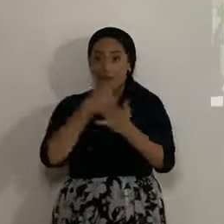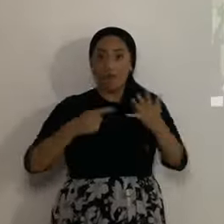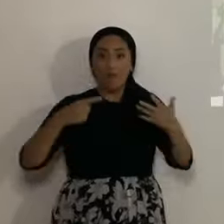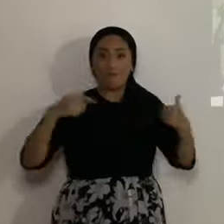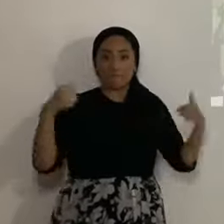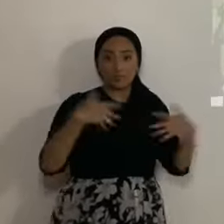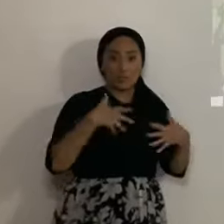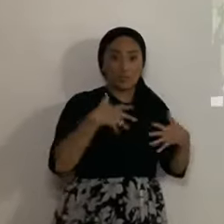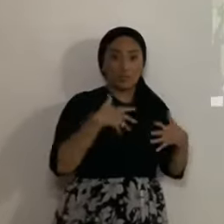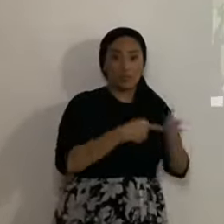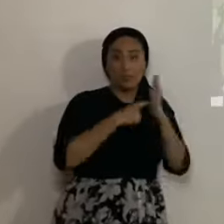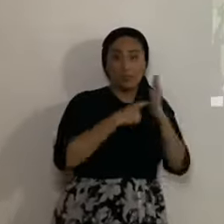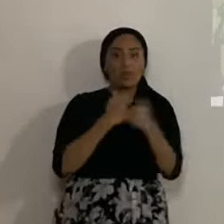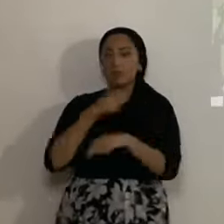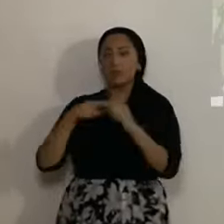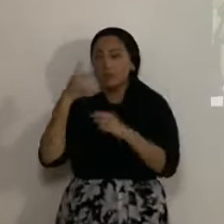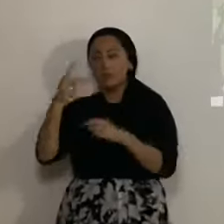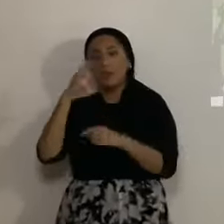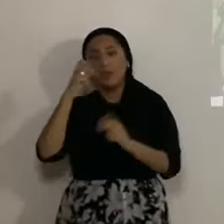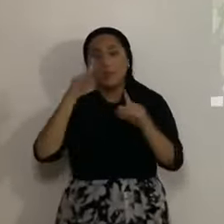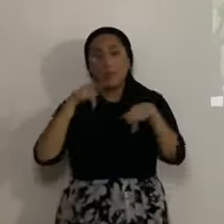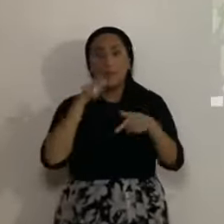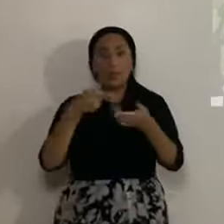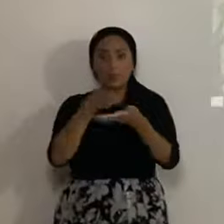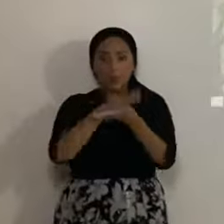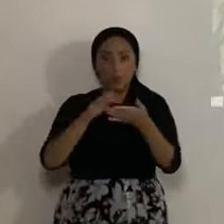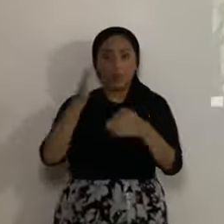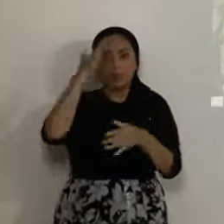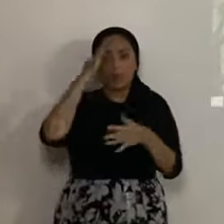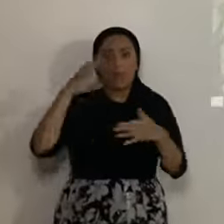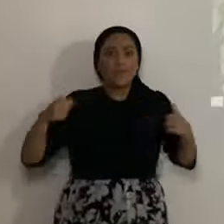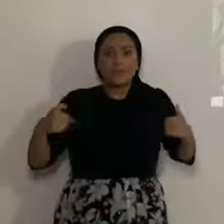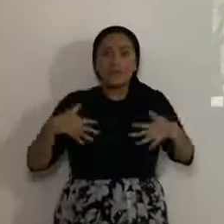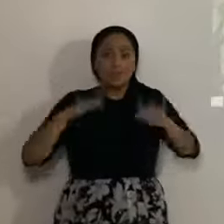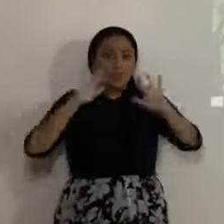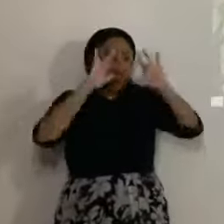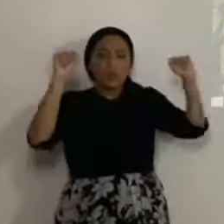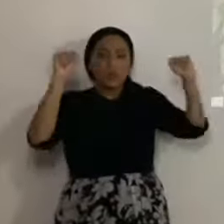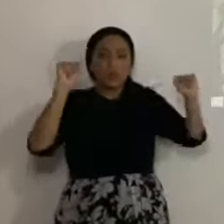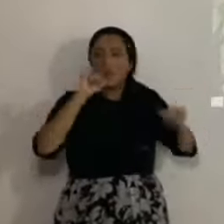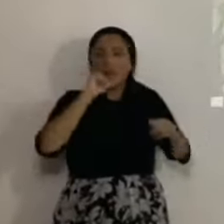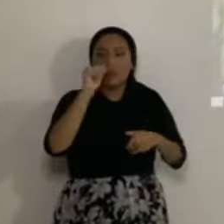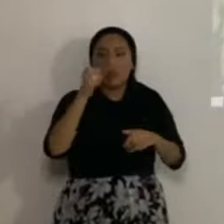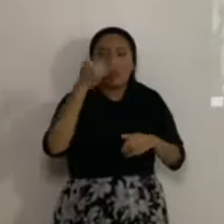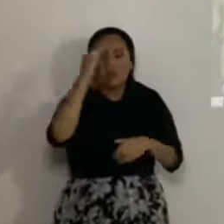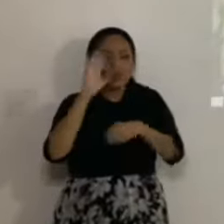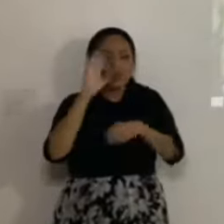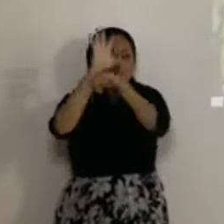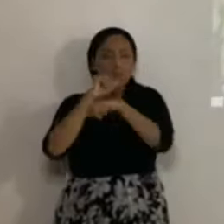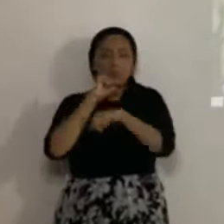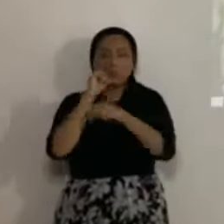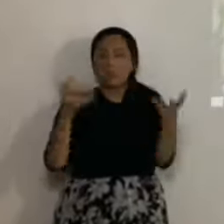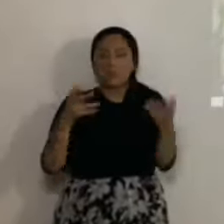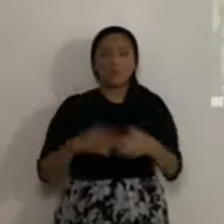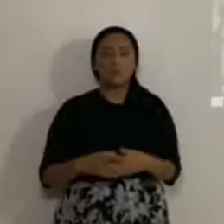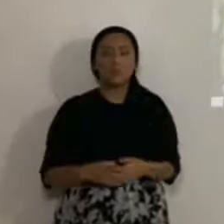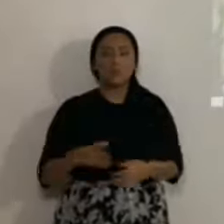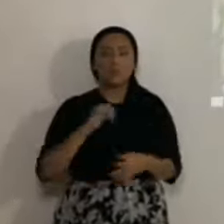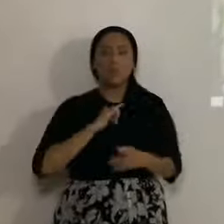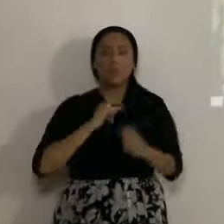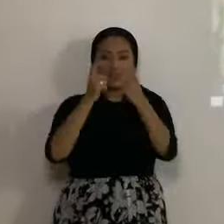porque el verdadero santo sabe que el miedo no existe, no es parte de la naturaleza del Eterno. Y